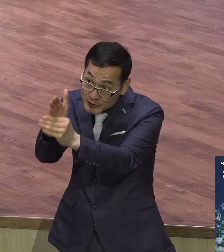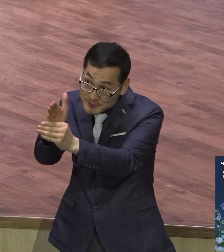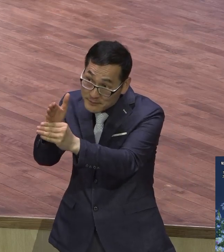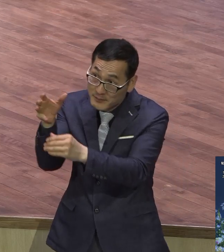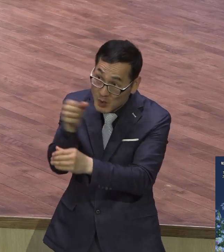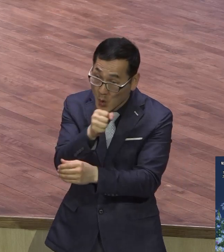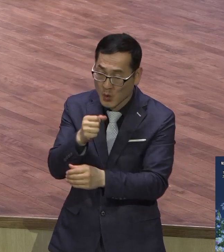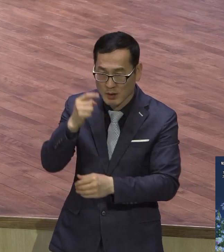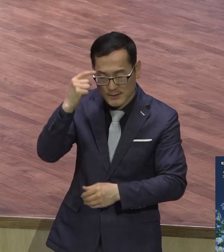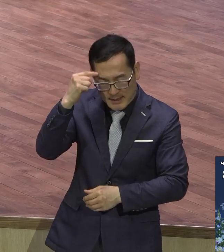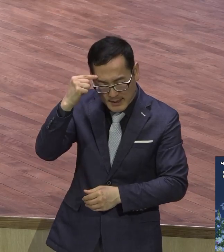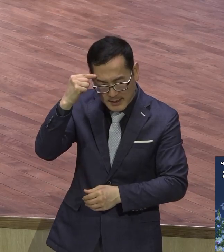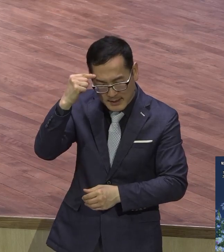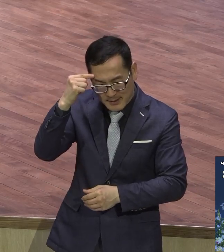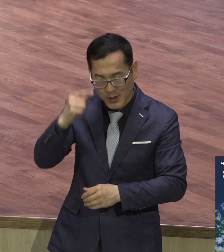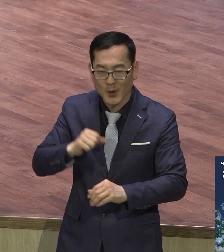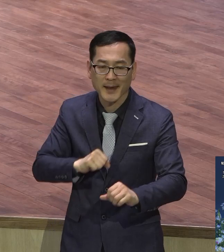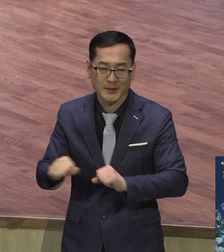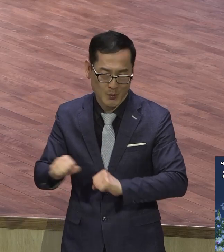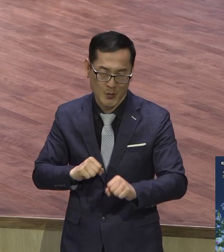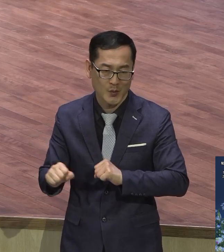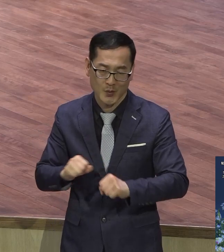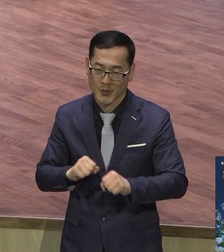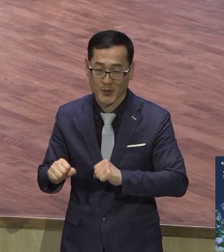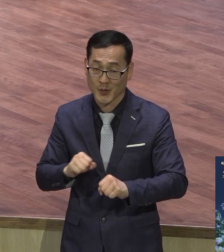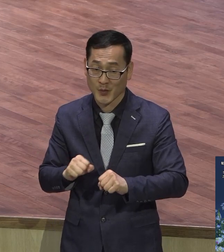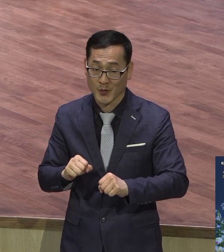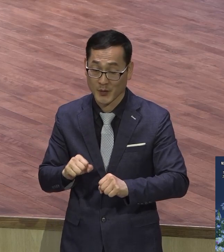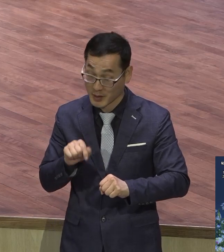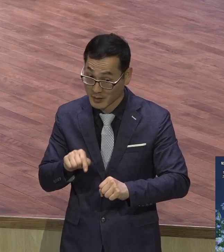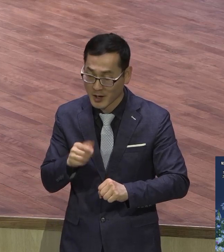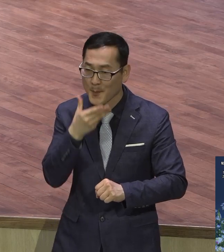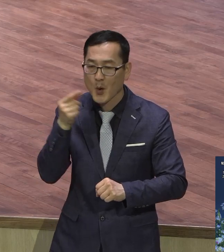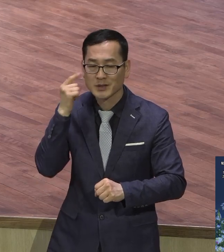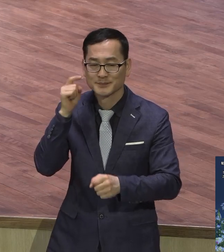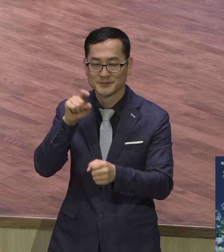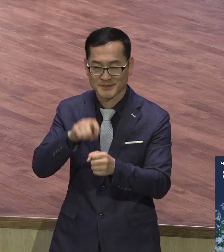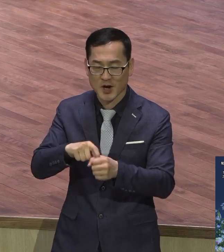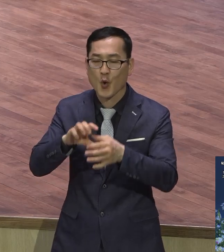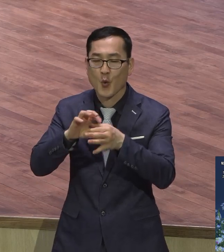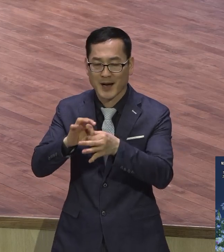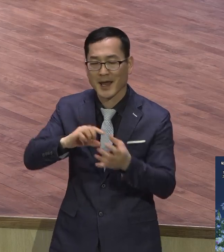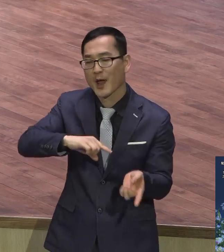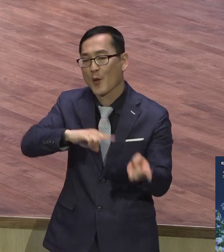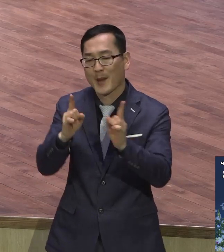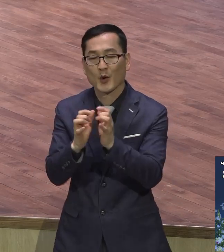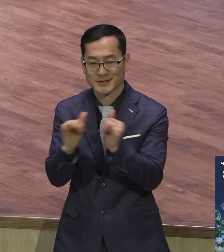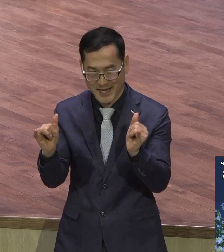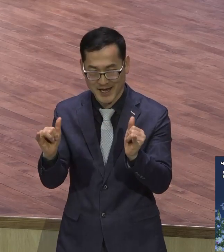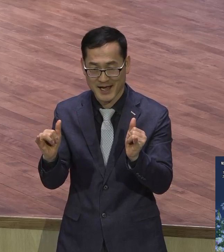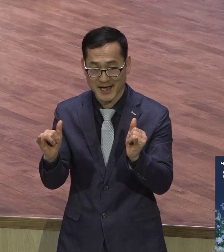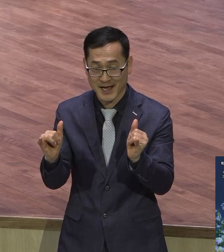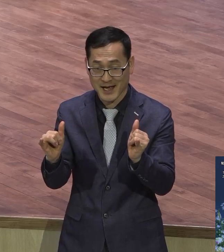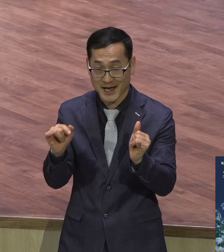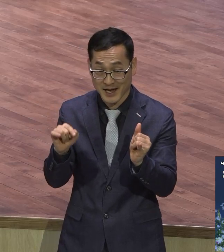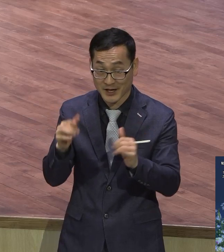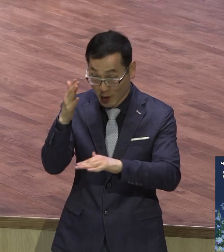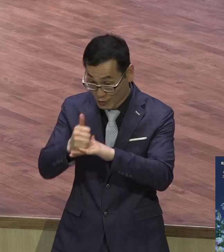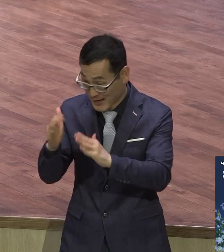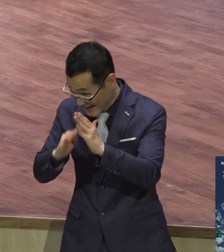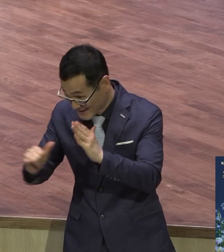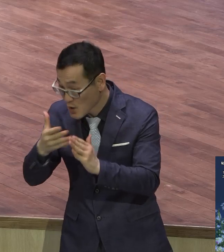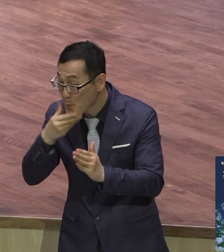생각하고 행동하는 보금적 관계 회복자 이런 사람이 가문 보금을 할